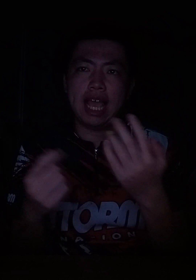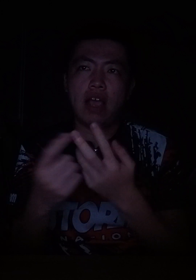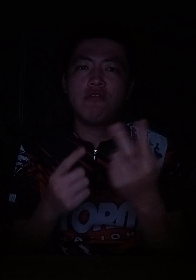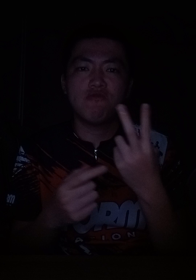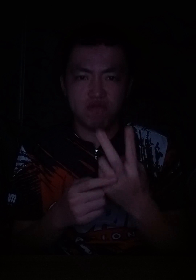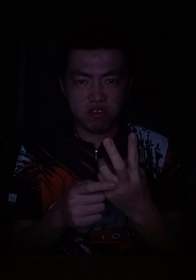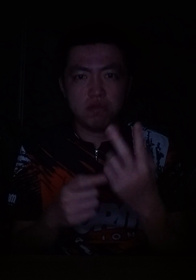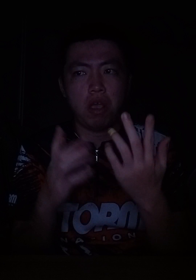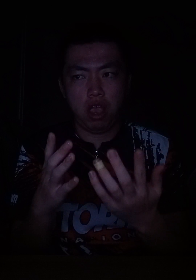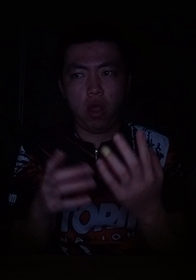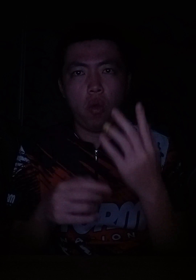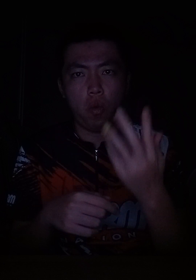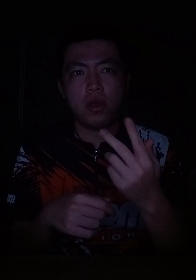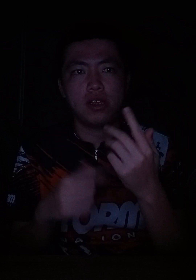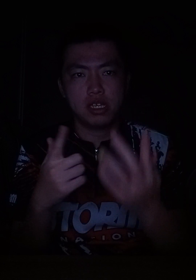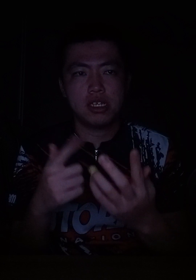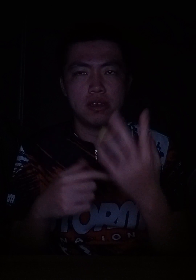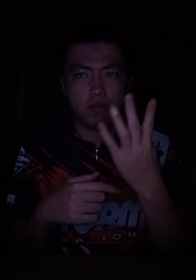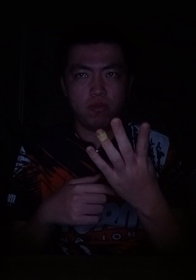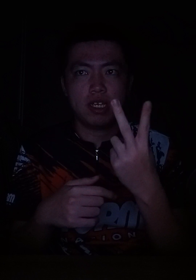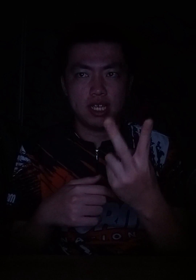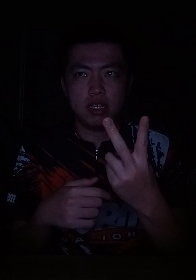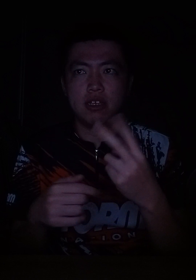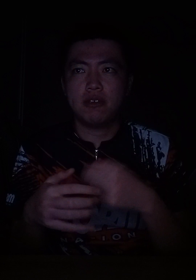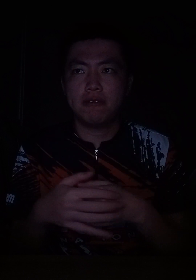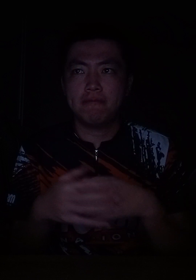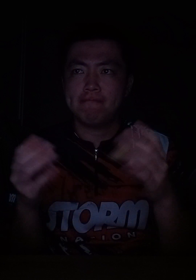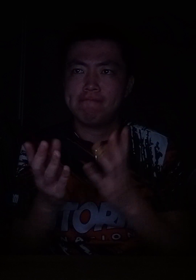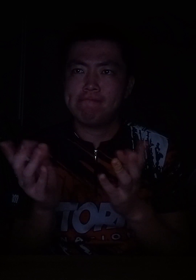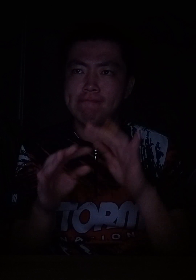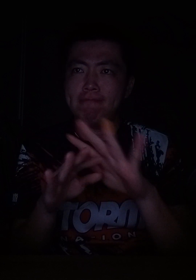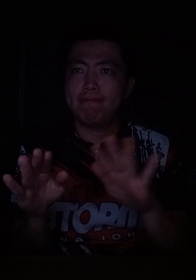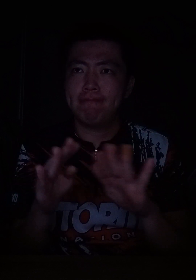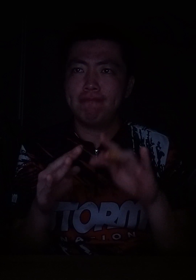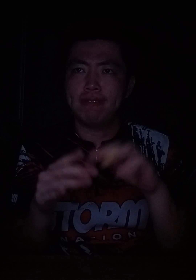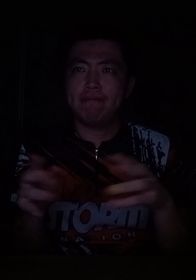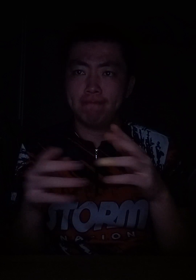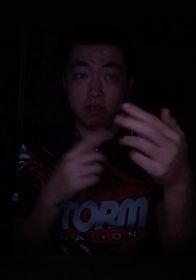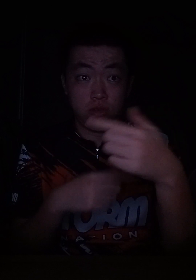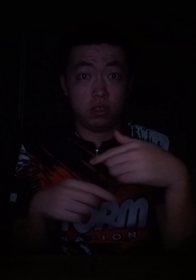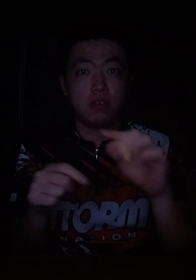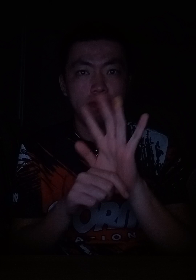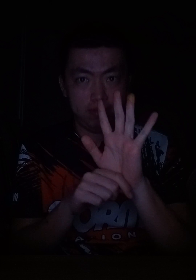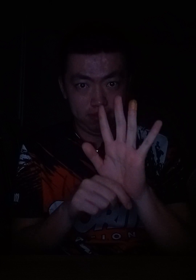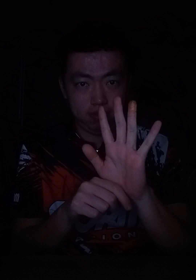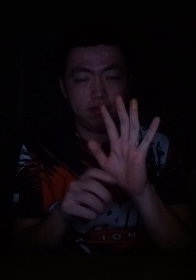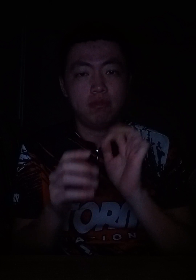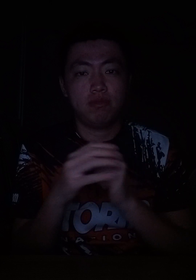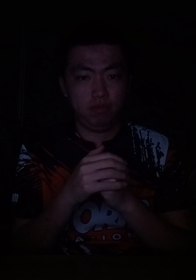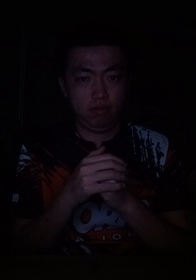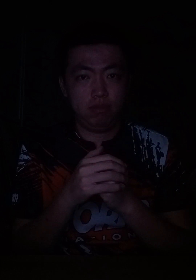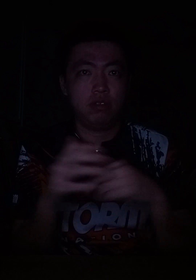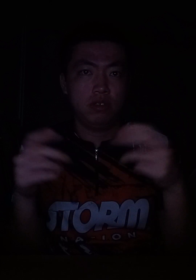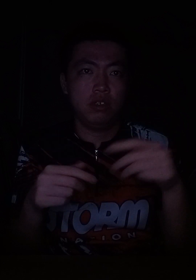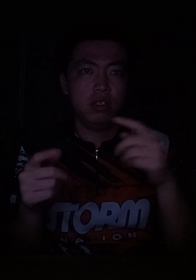2시간 10여 분 만인 오전 7시 42분쯤 모든 열차 운행이 정상화됐다고 밝혔습니다. 경찰은 남성의